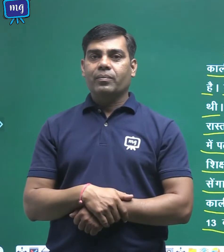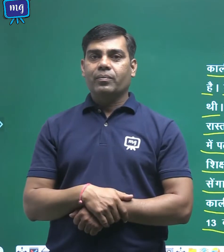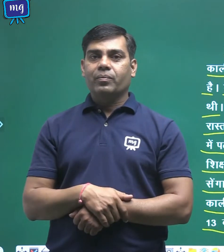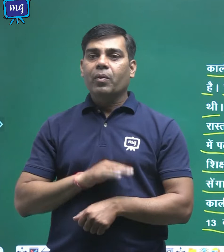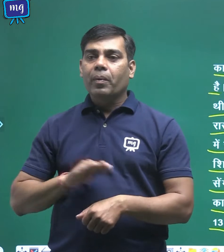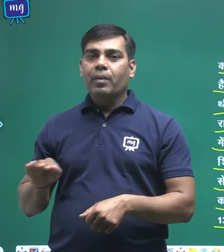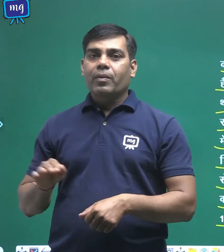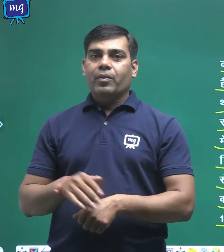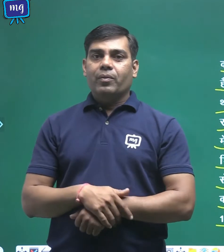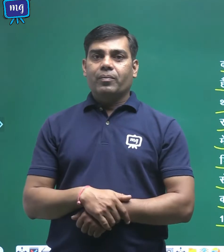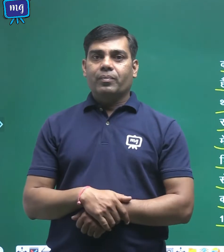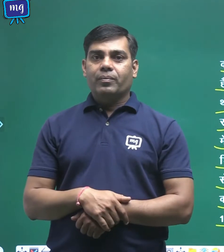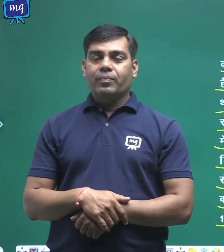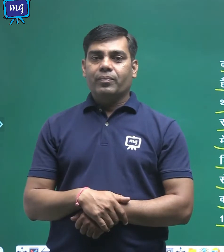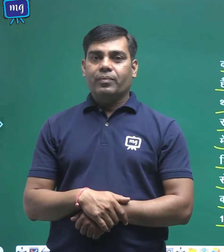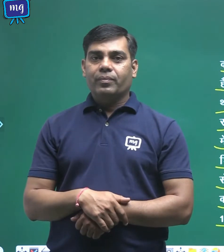प्यारे बच्चों,